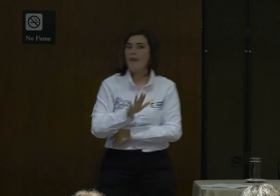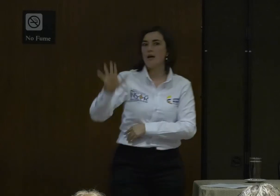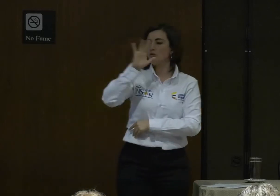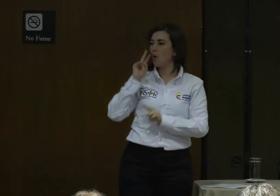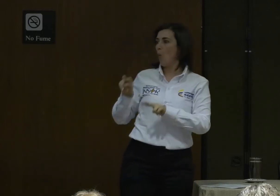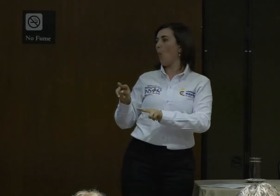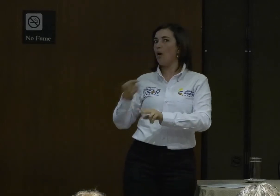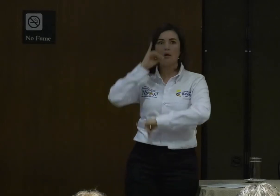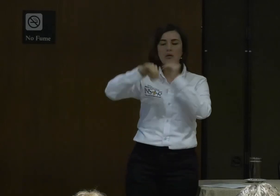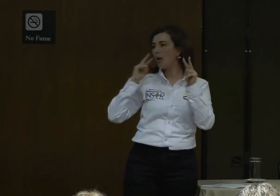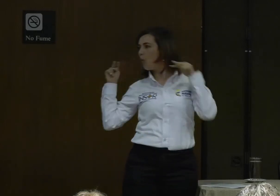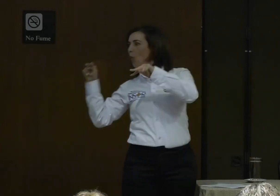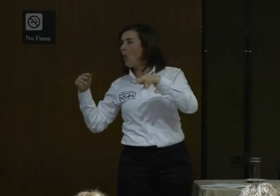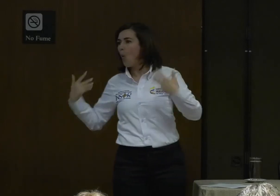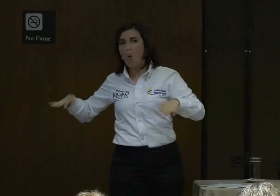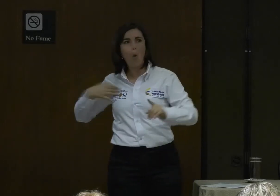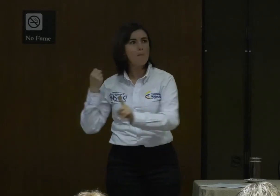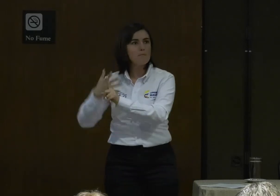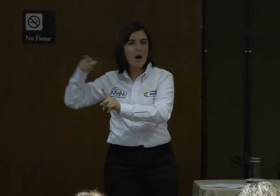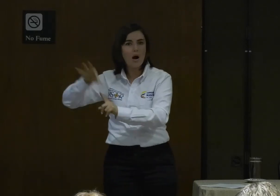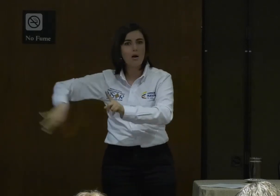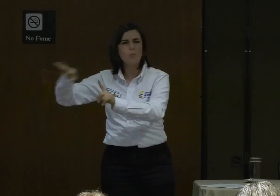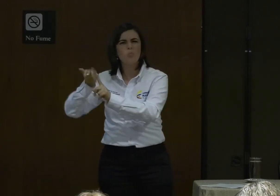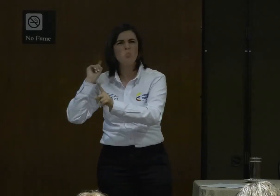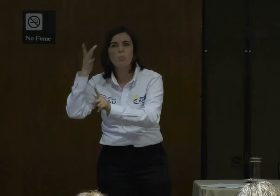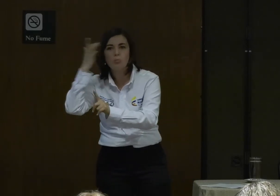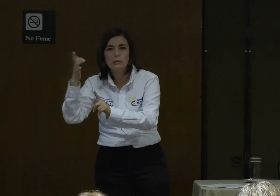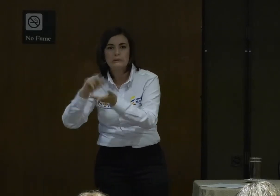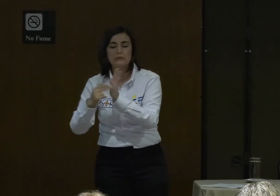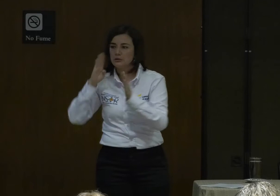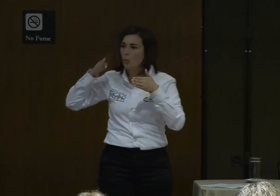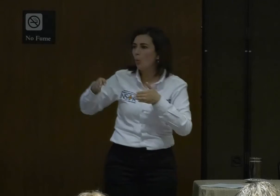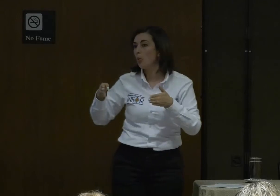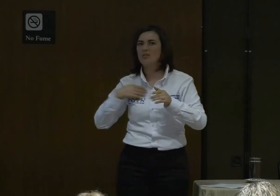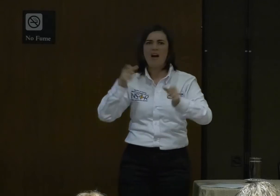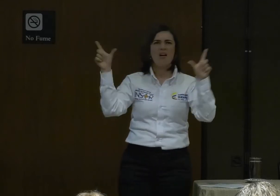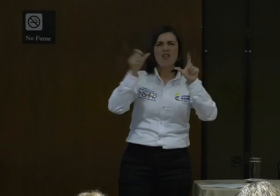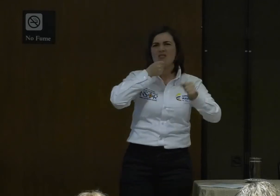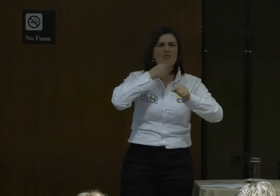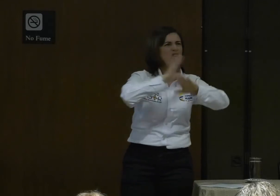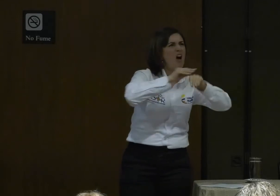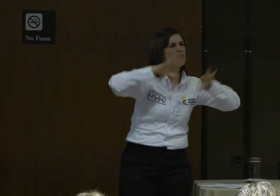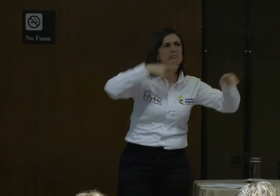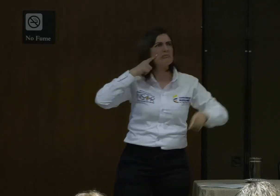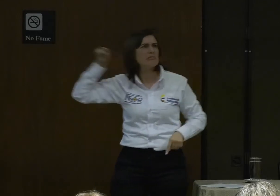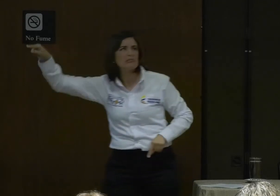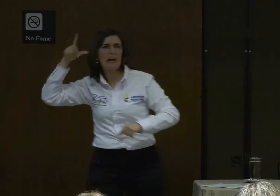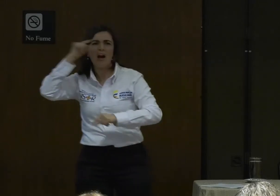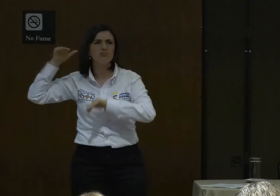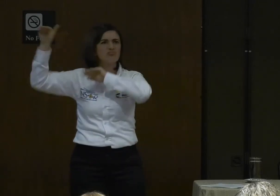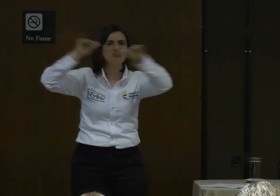incluso internacional, porque se le dio mucha atención en los medios de comunicación.